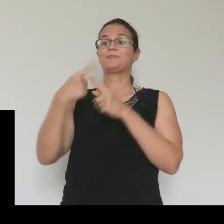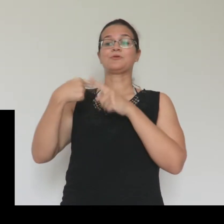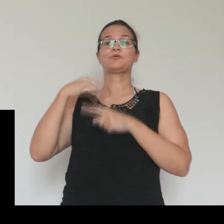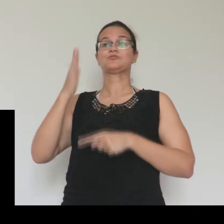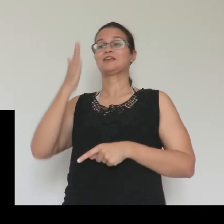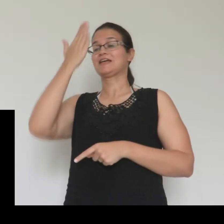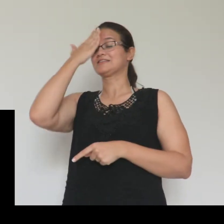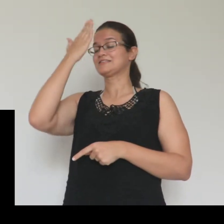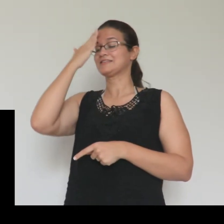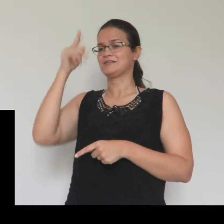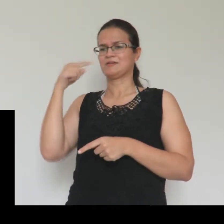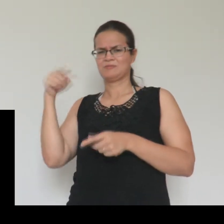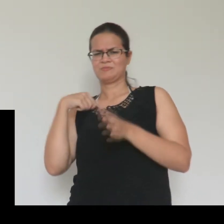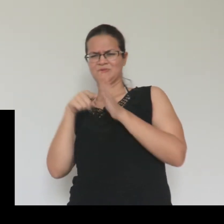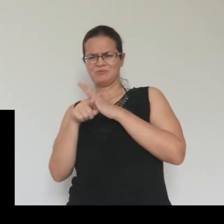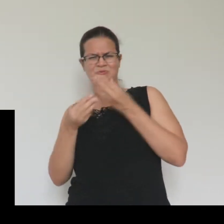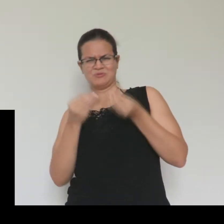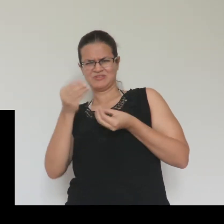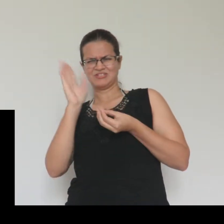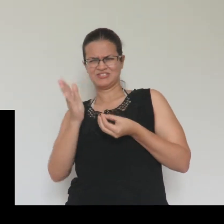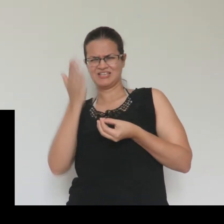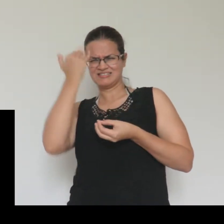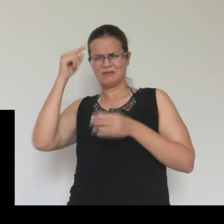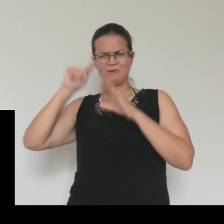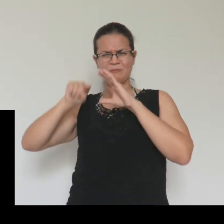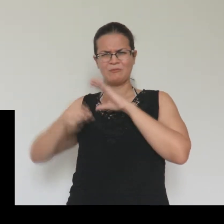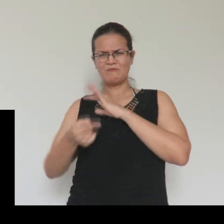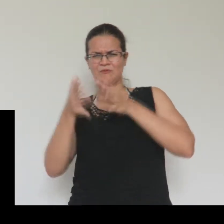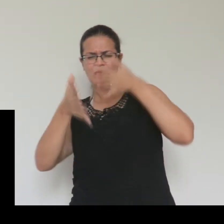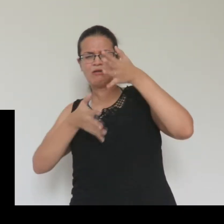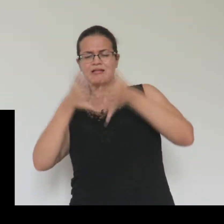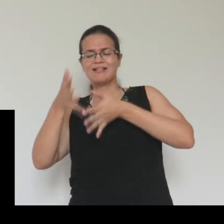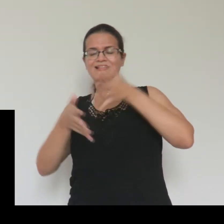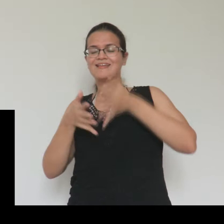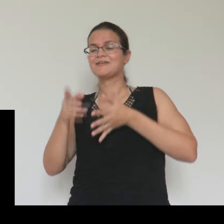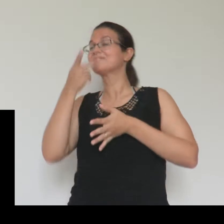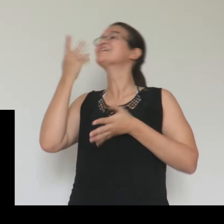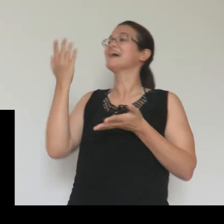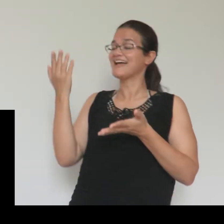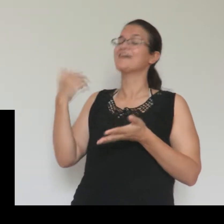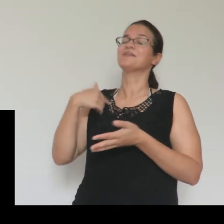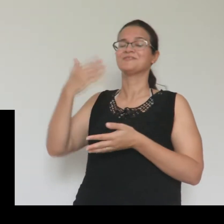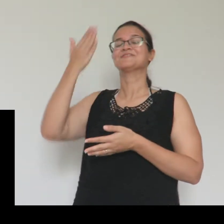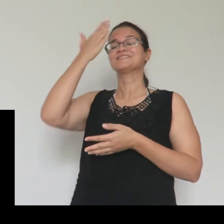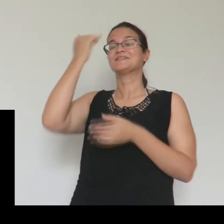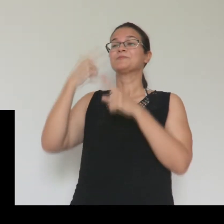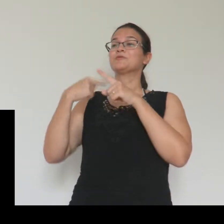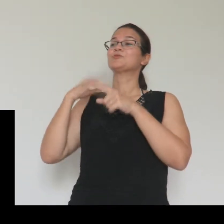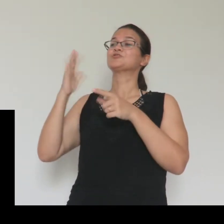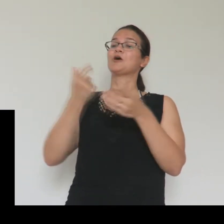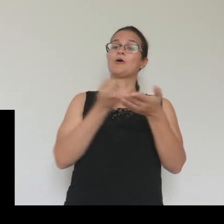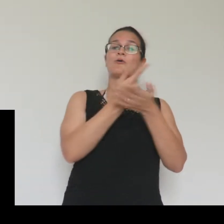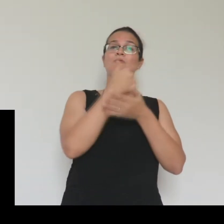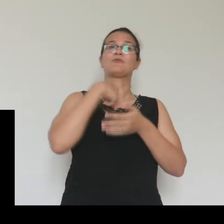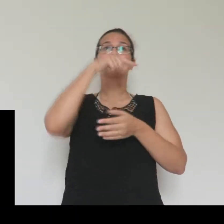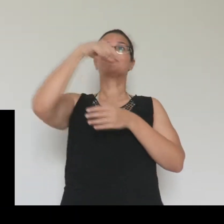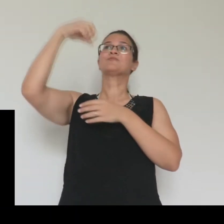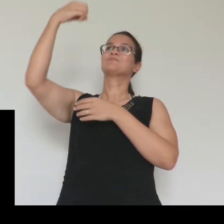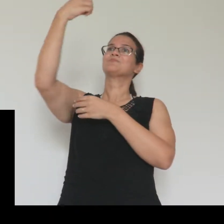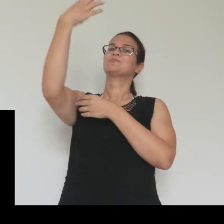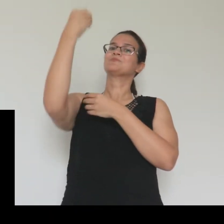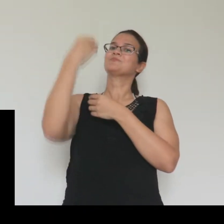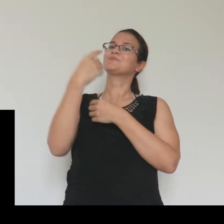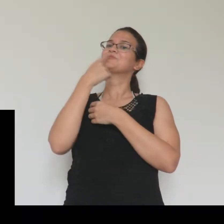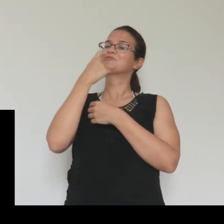assim? Você já pode ser intérprete? Então você já é fluente em língua de sinais. Aí a pessoa, professor, estava no sinaleiro, passou